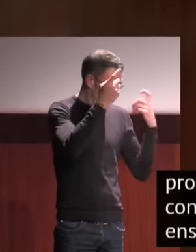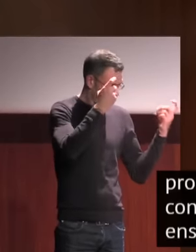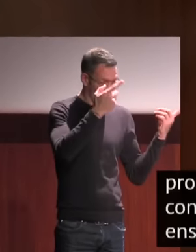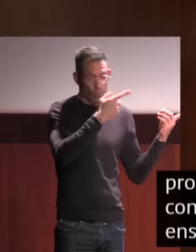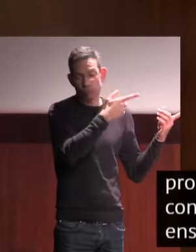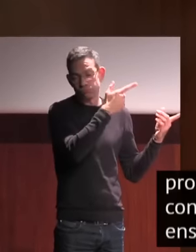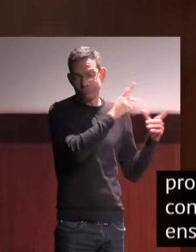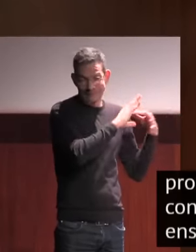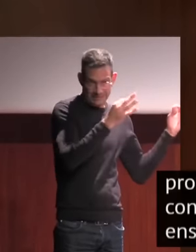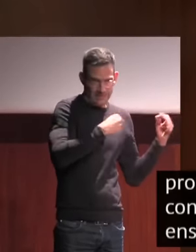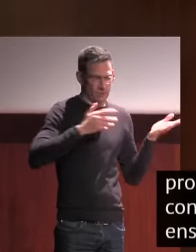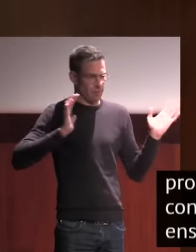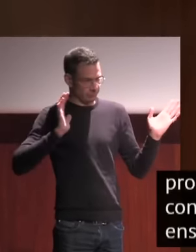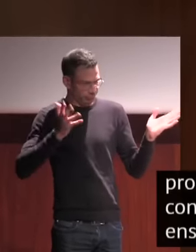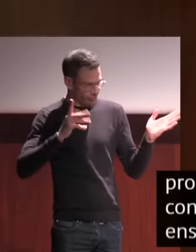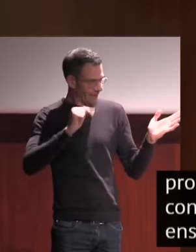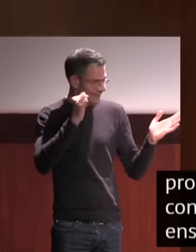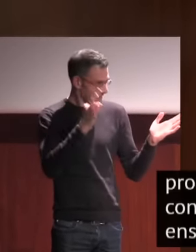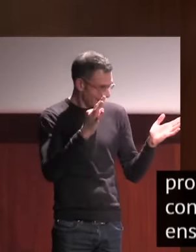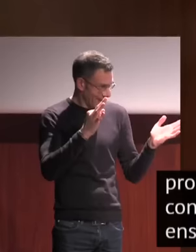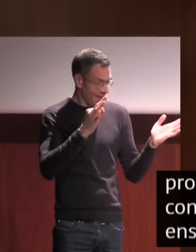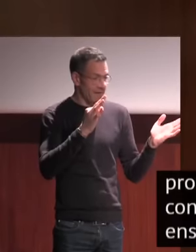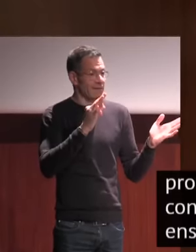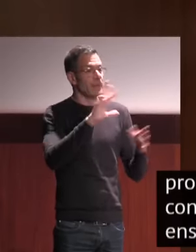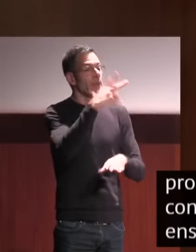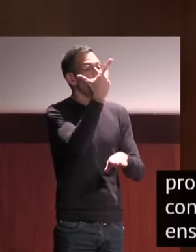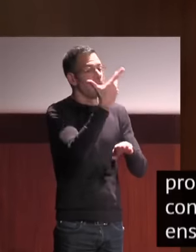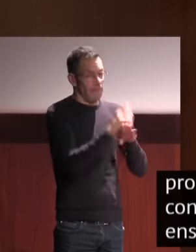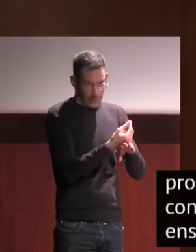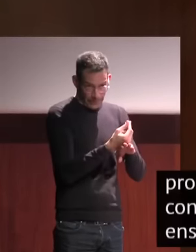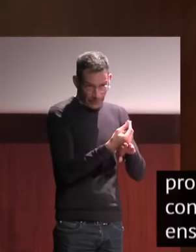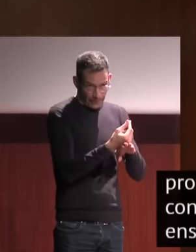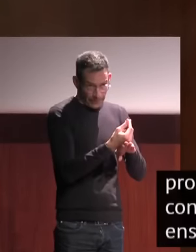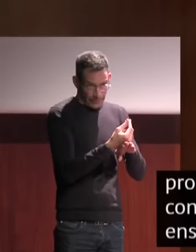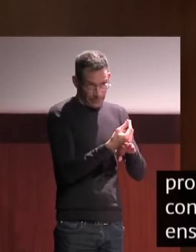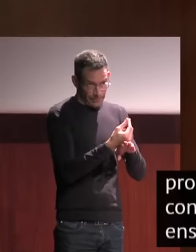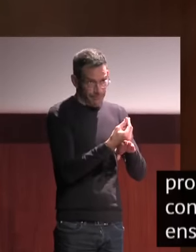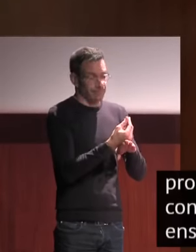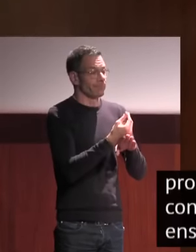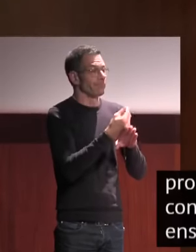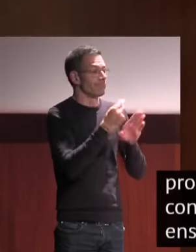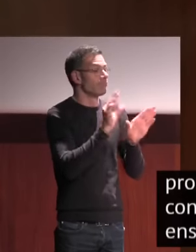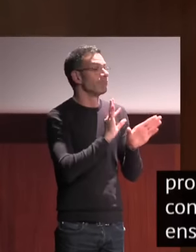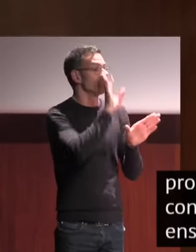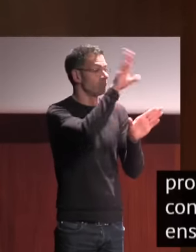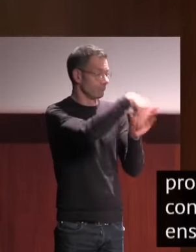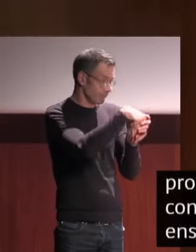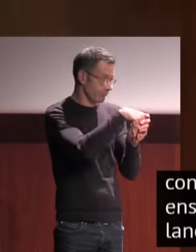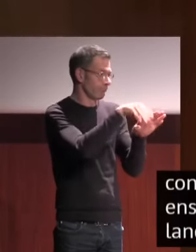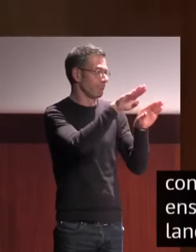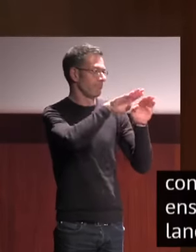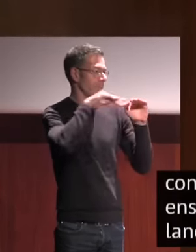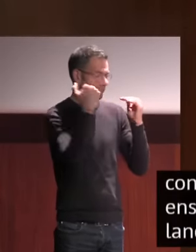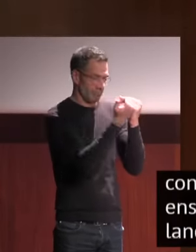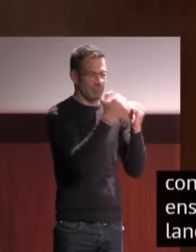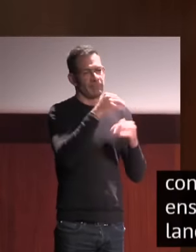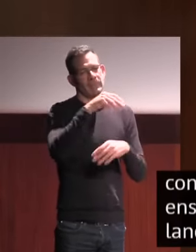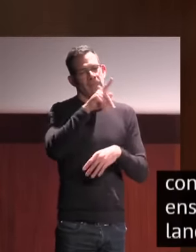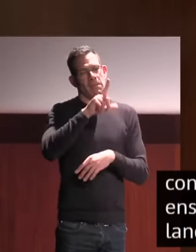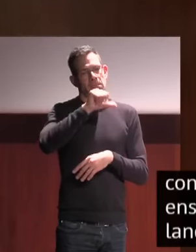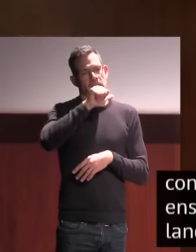l'album en langue des signes française. Et cet enregistrement vidéo est versé sur la plateforme Platon.